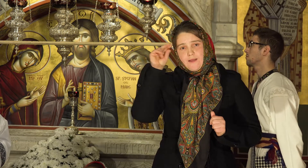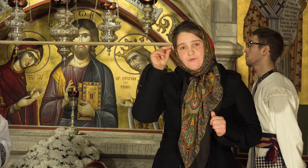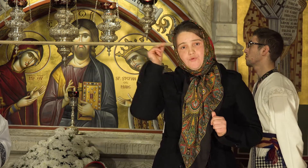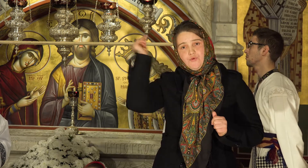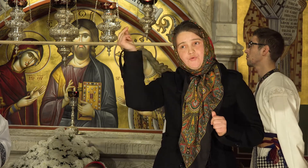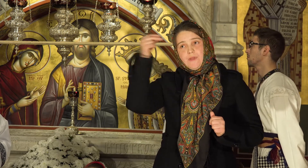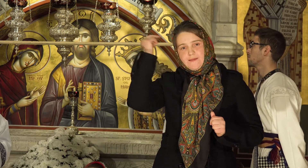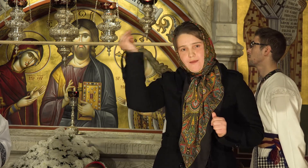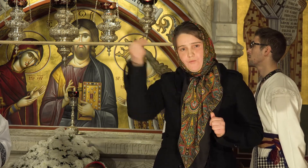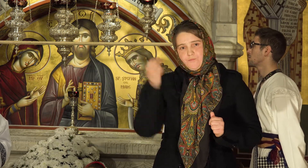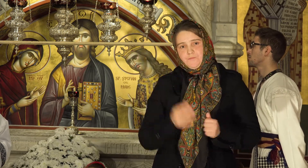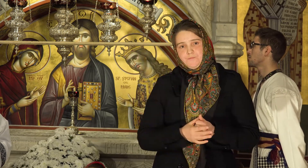glasul lui Dumnezeu.